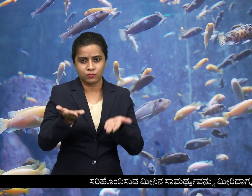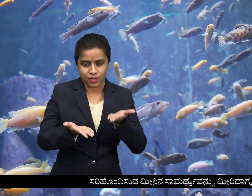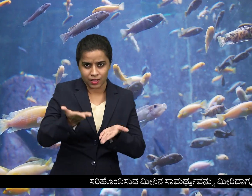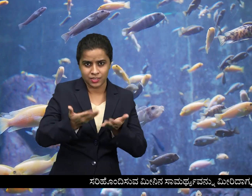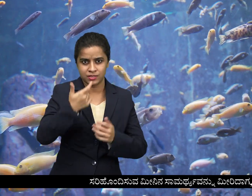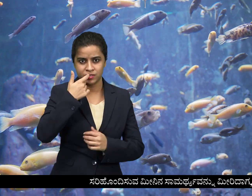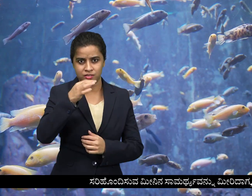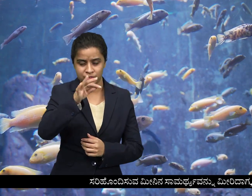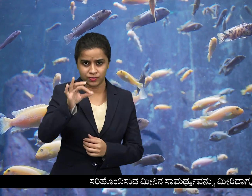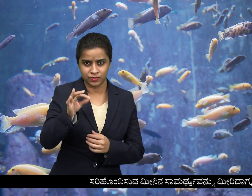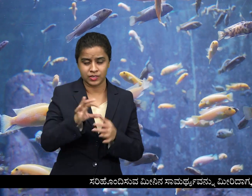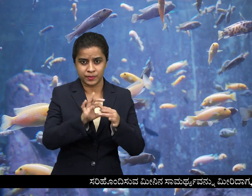ಮೀರಿದಾಗ